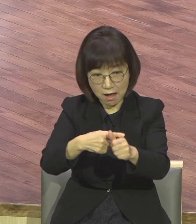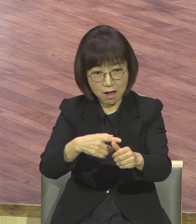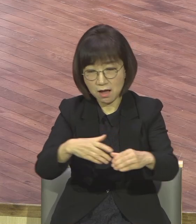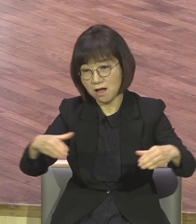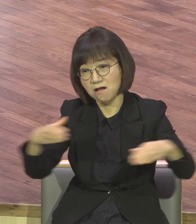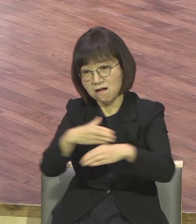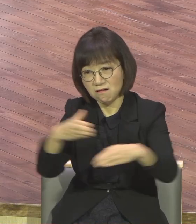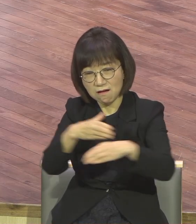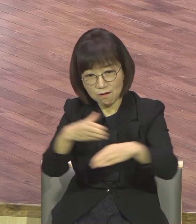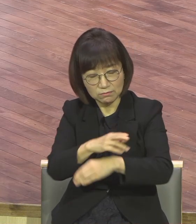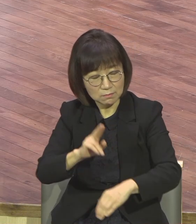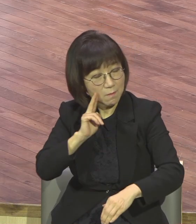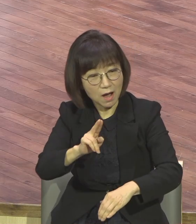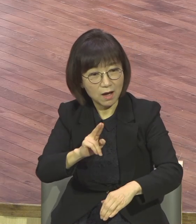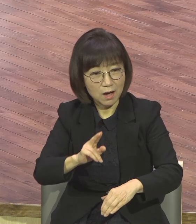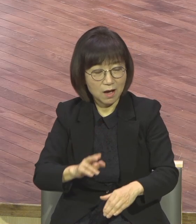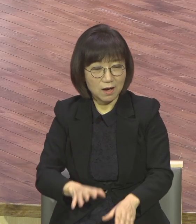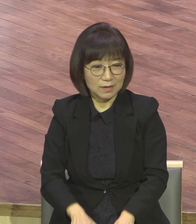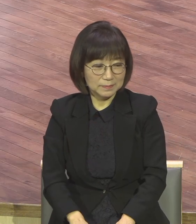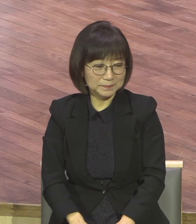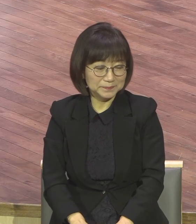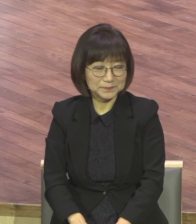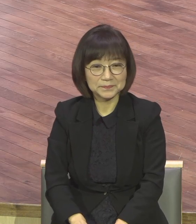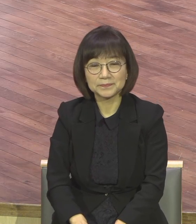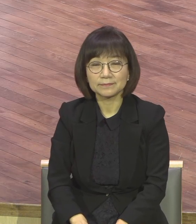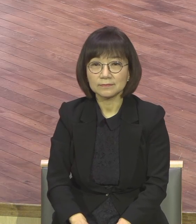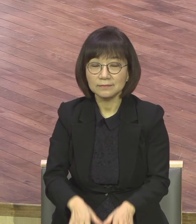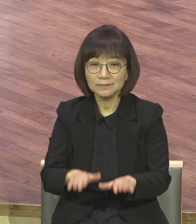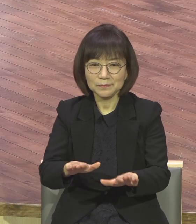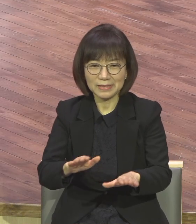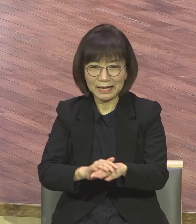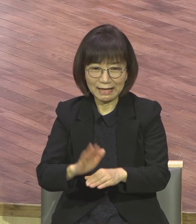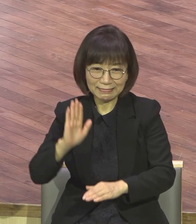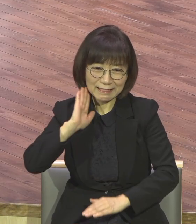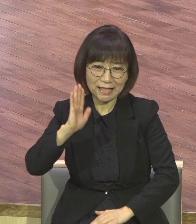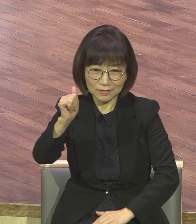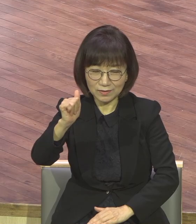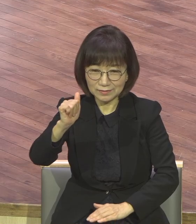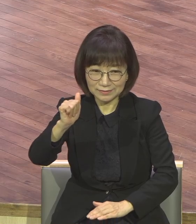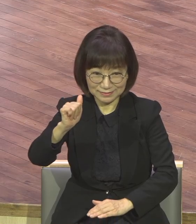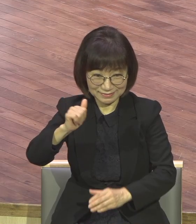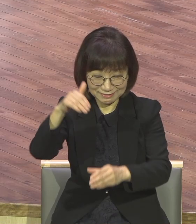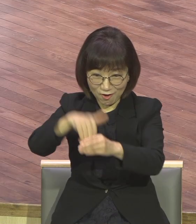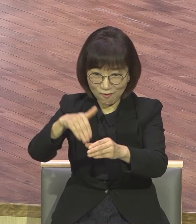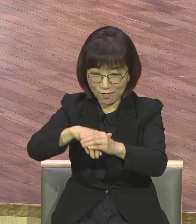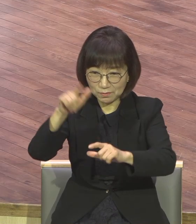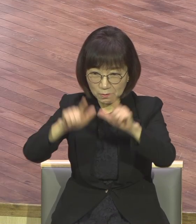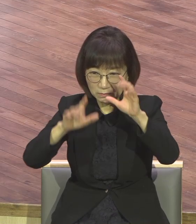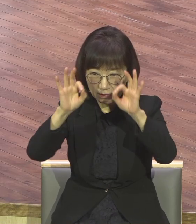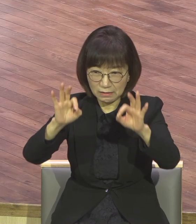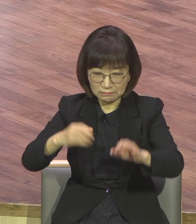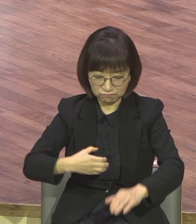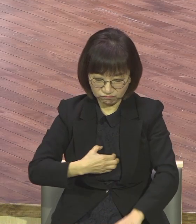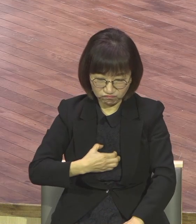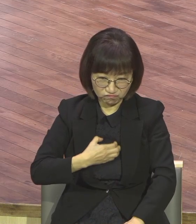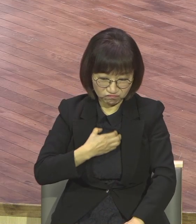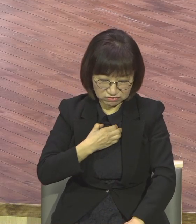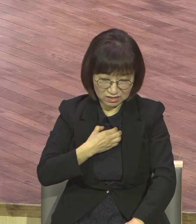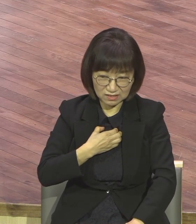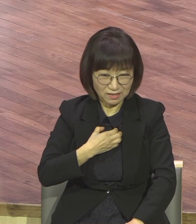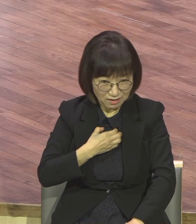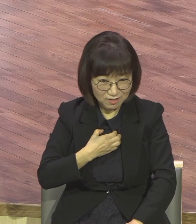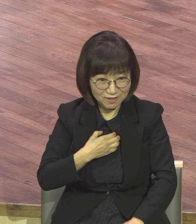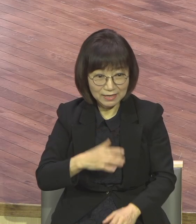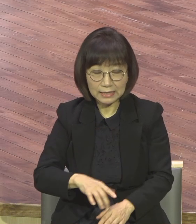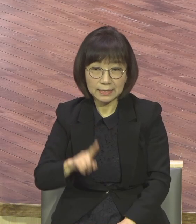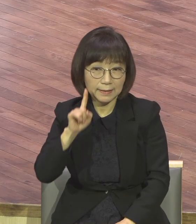굉장히 대선에 이 격이 많이 떨어졌다 그렇게 볼 수 있습니다. 이제